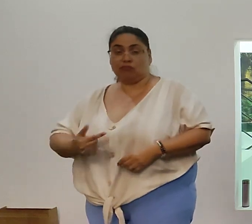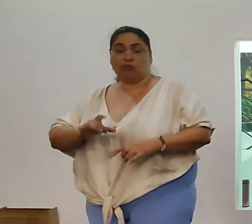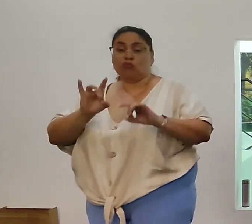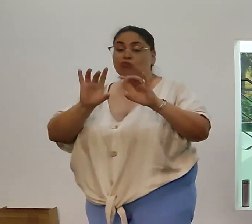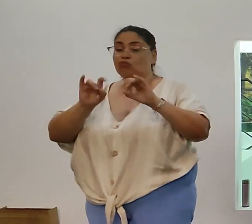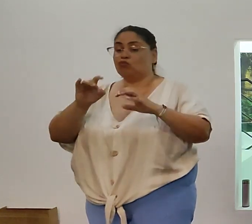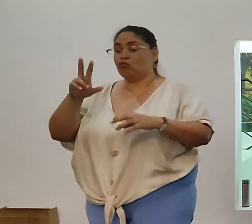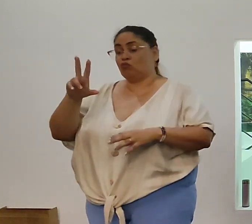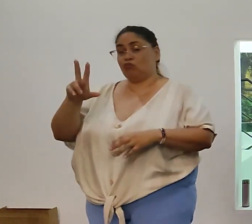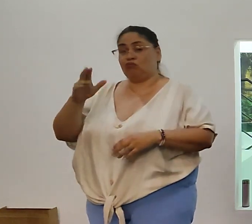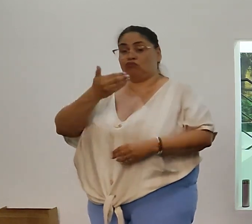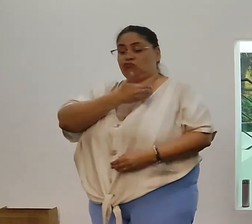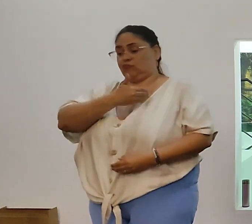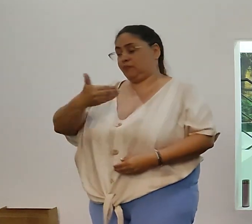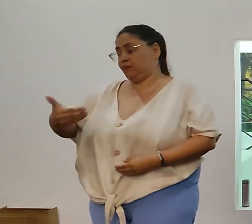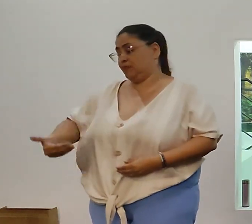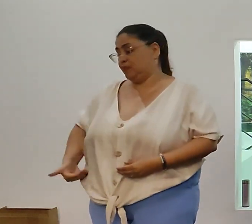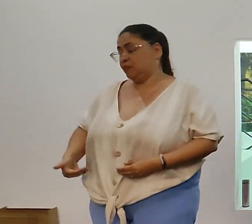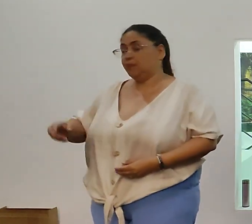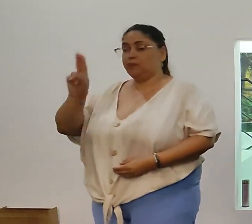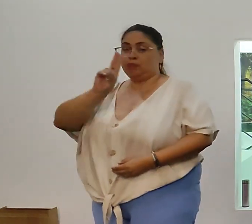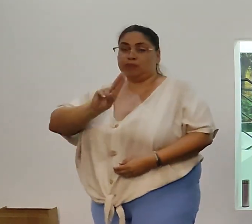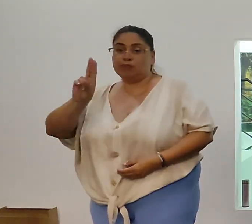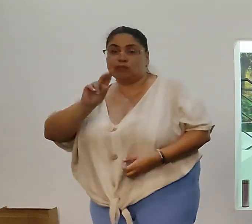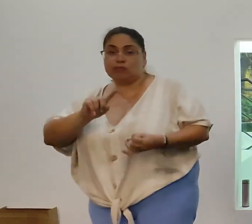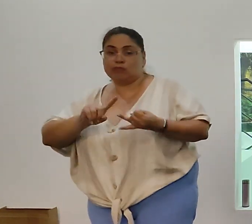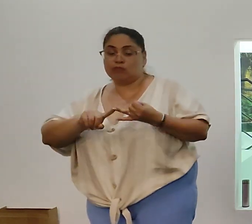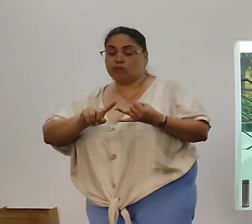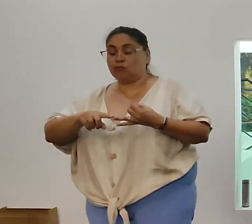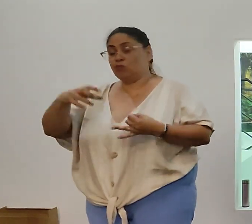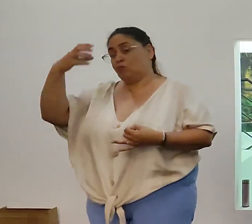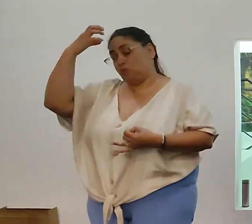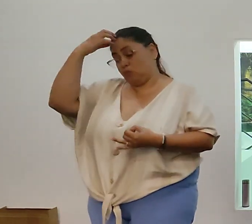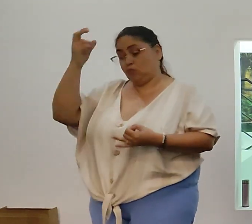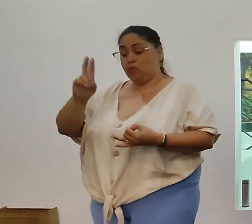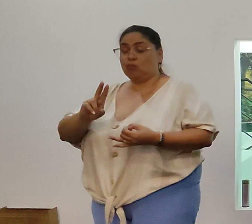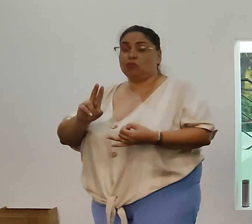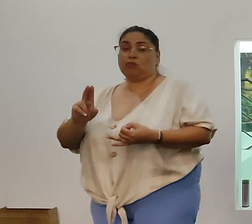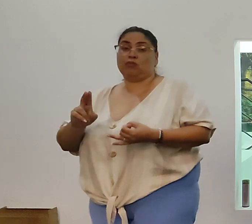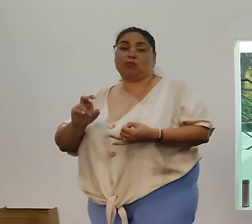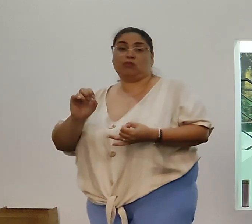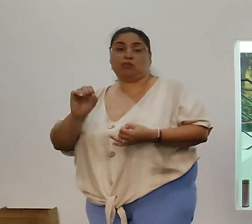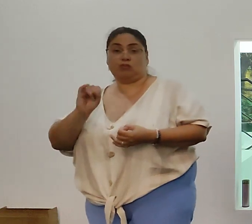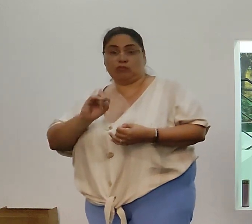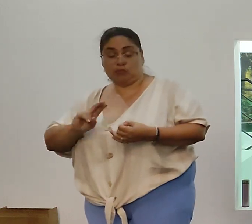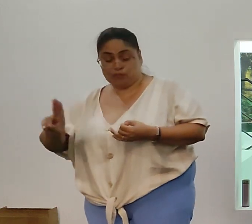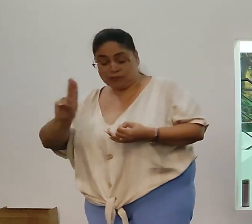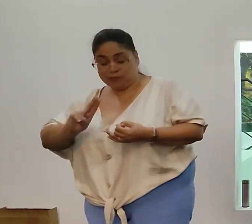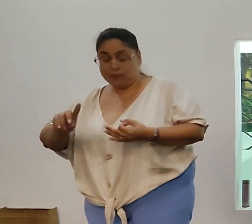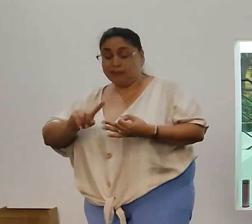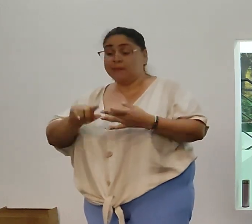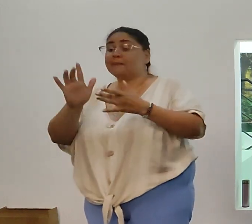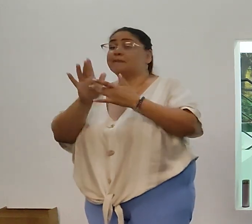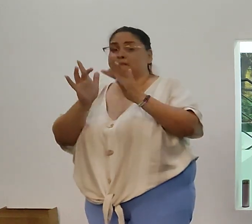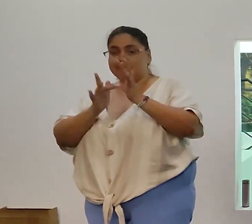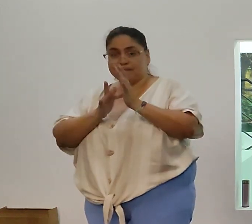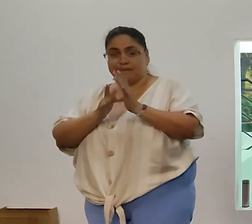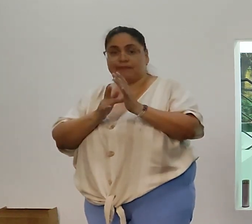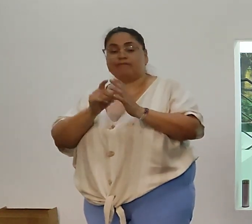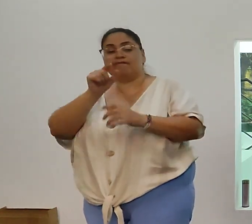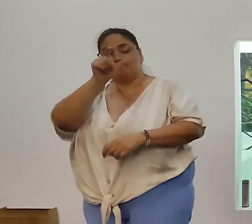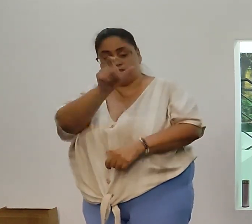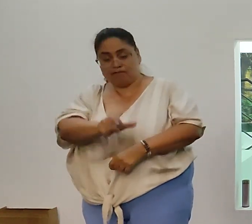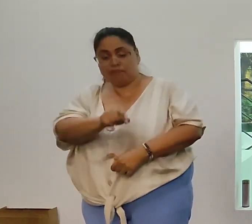os governadores usarem, os imperadores romanos usarem, mas Jesus começa a descrever este